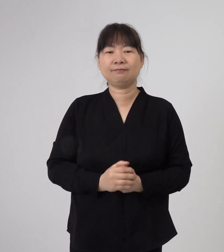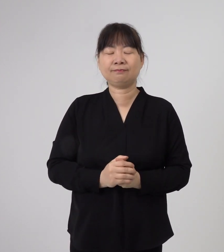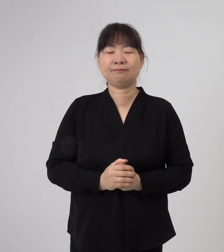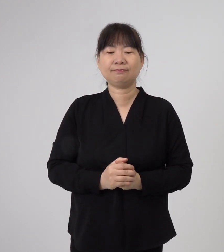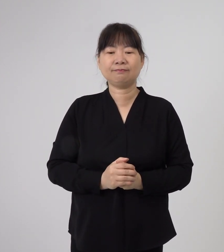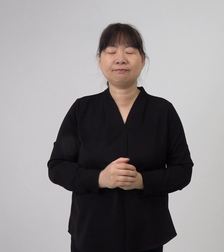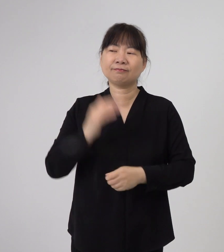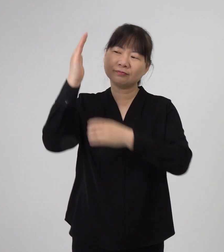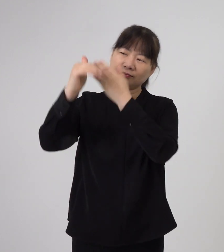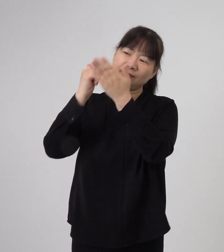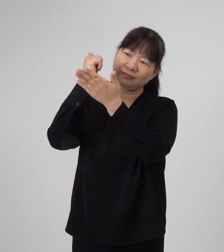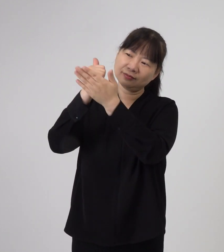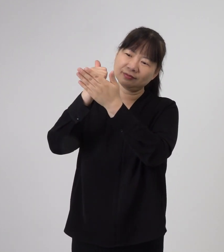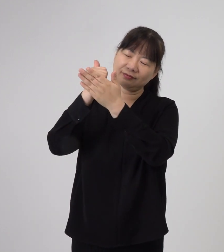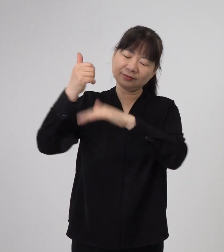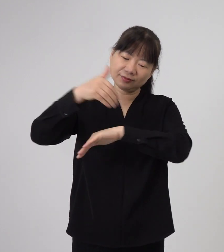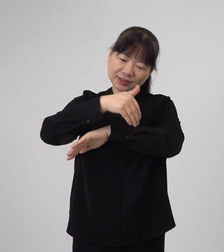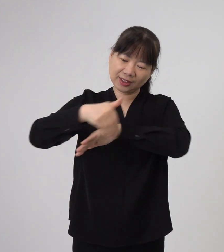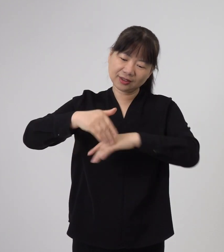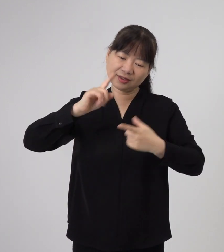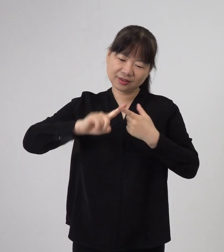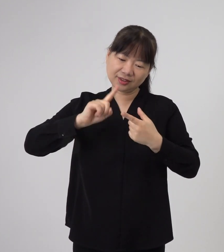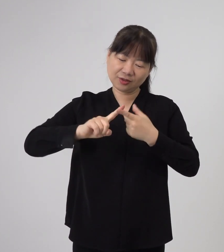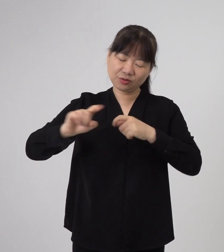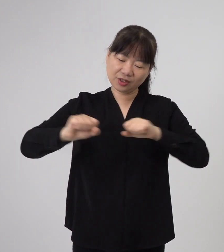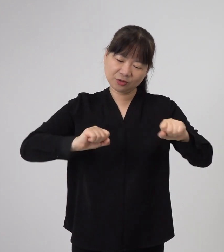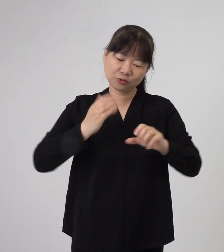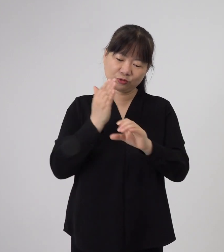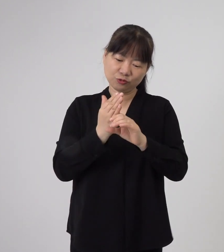뚜벅뚜벅 하나님의 계획을 경영하시는 거예요.